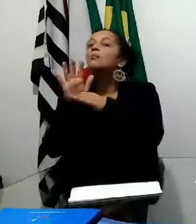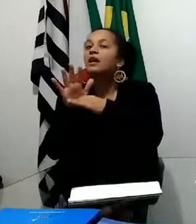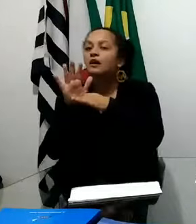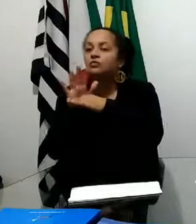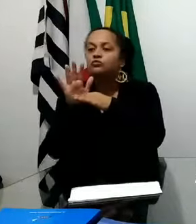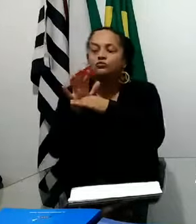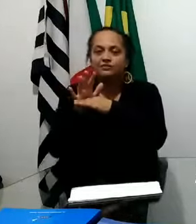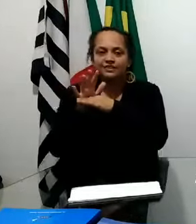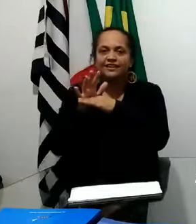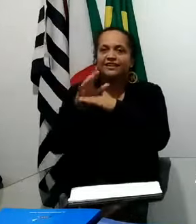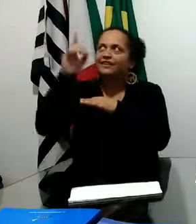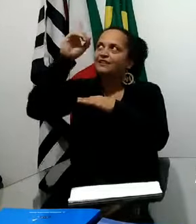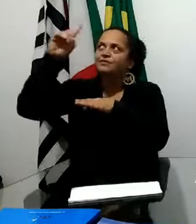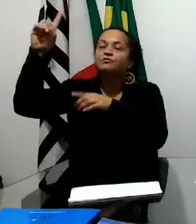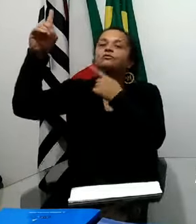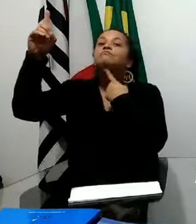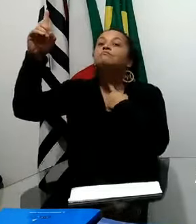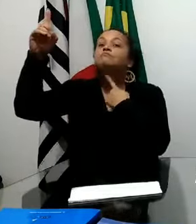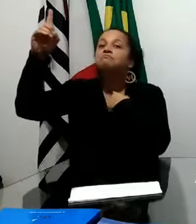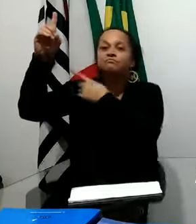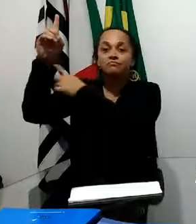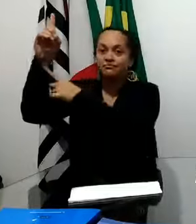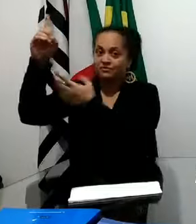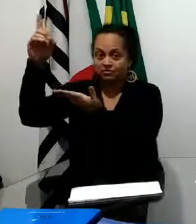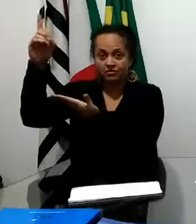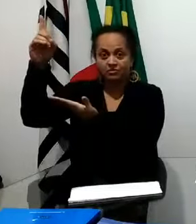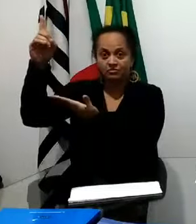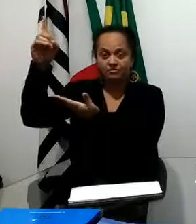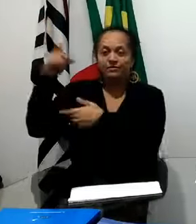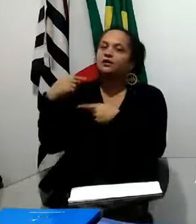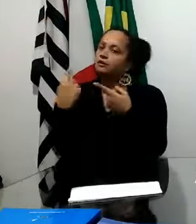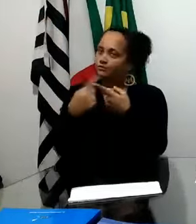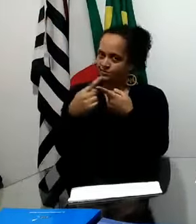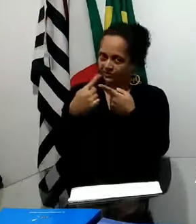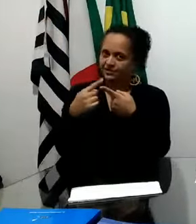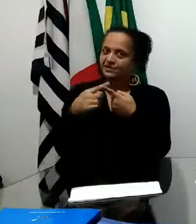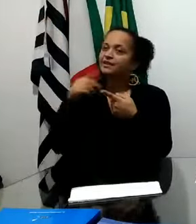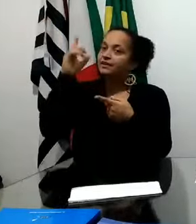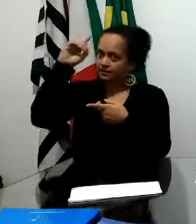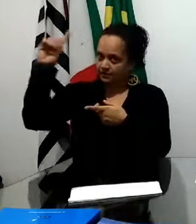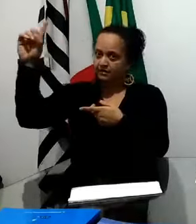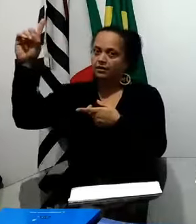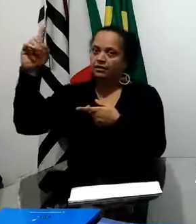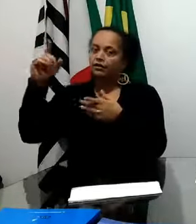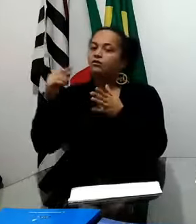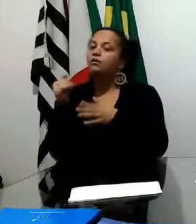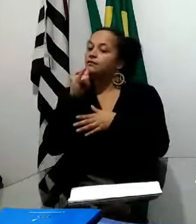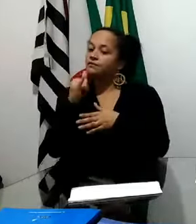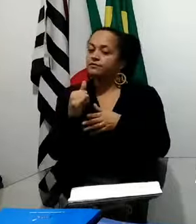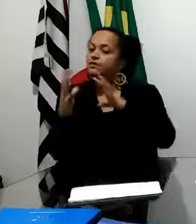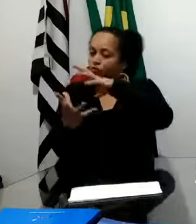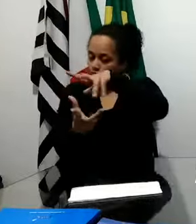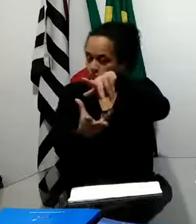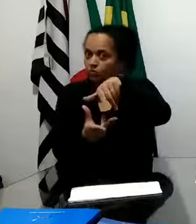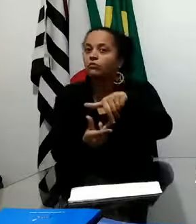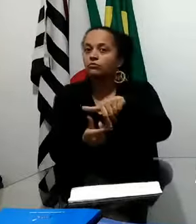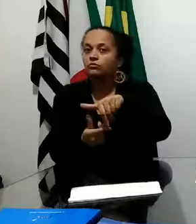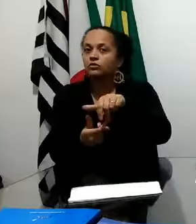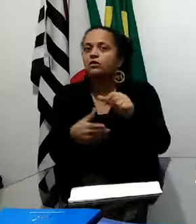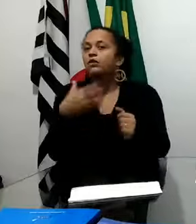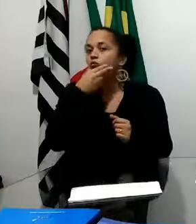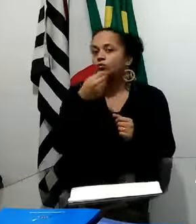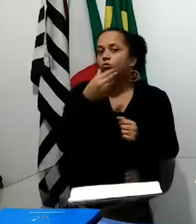alinhado com o que Deus tem preparado? Porque Deus estabelece no mundo inteiro homens e mulheres para que o propósito dele